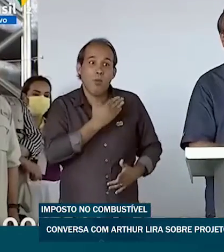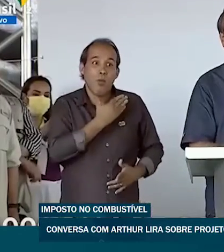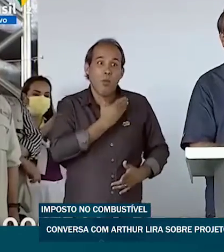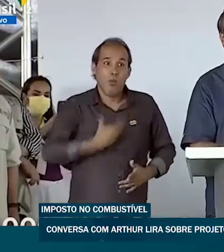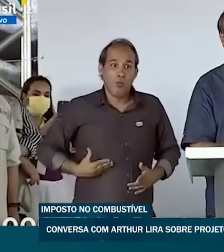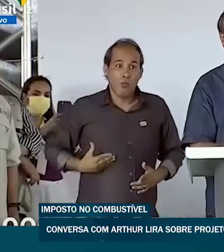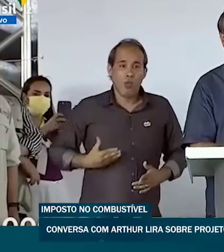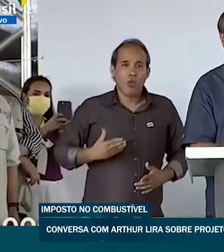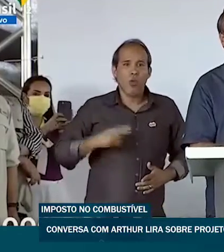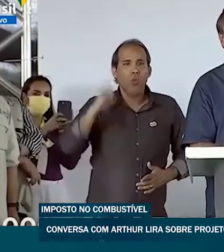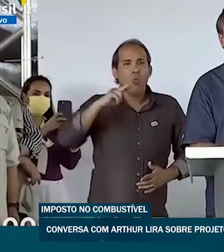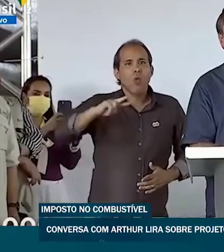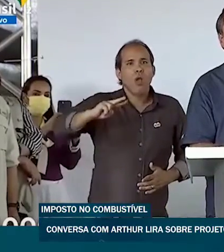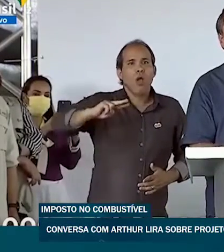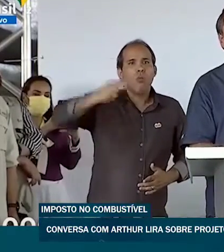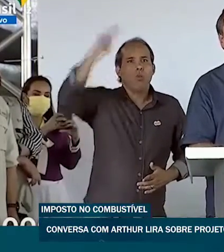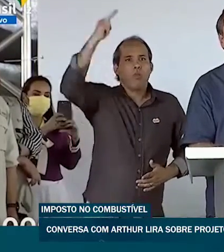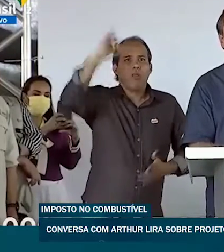foi aumentado.